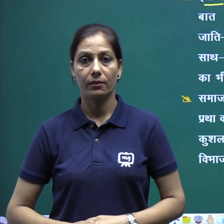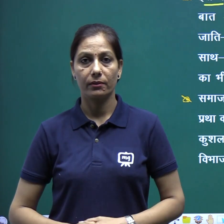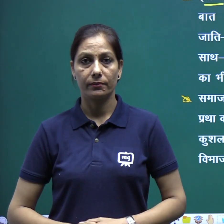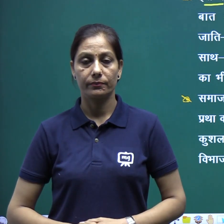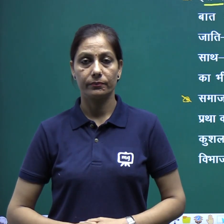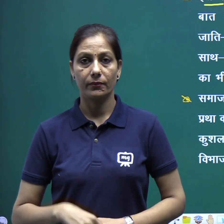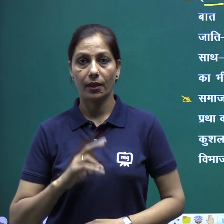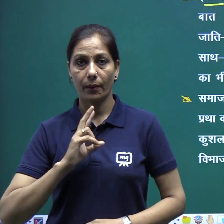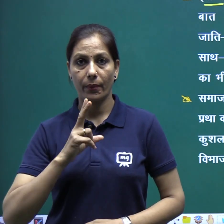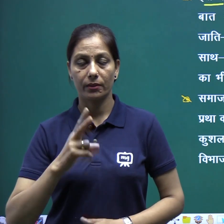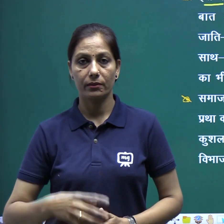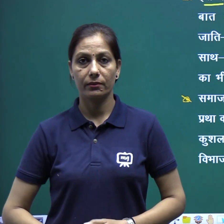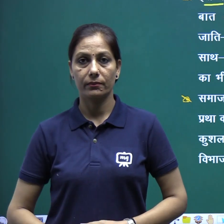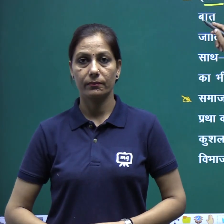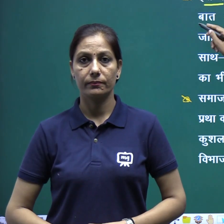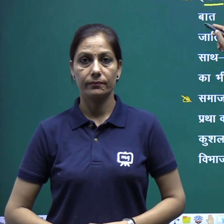यह बात